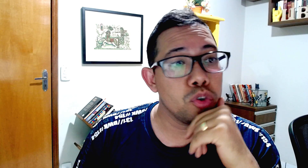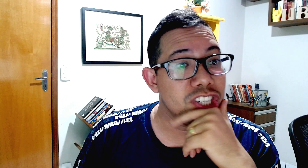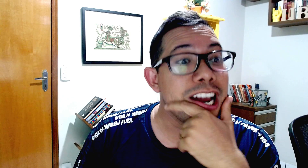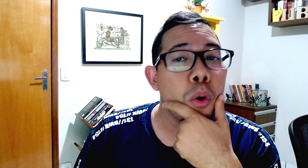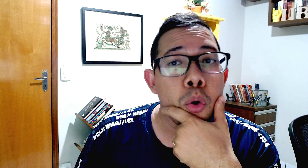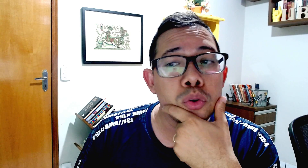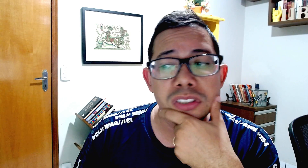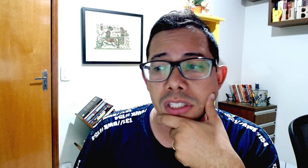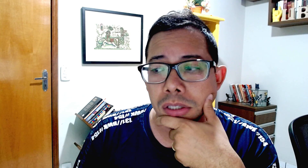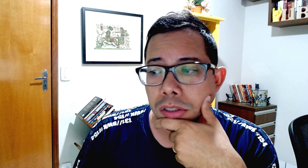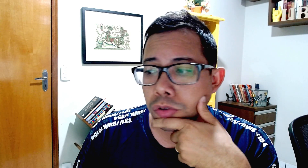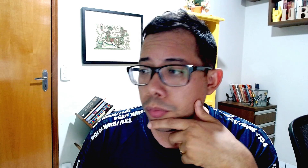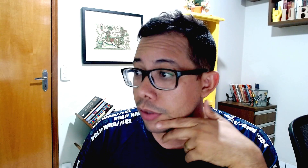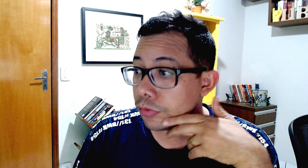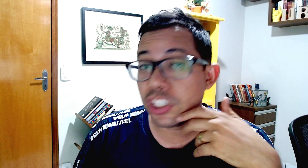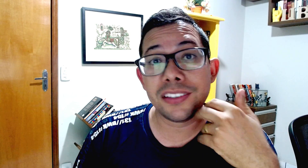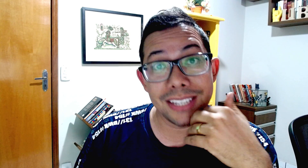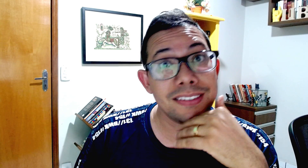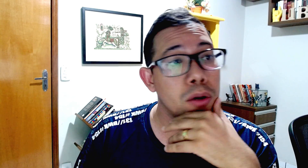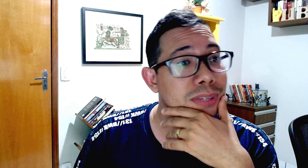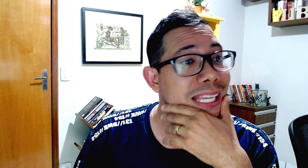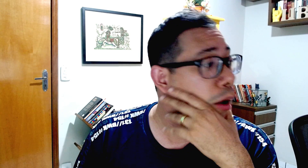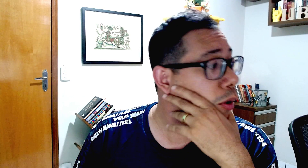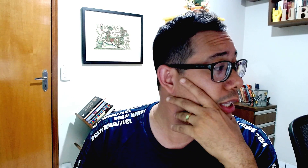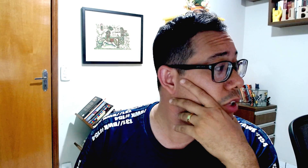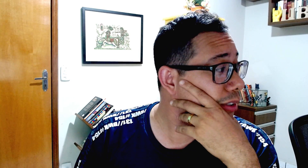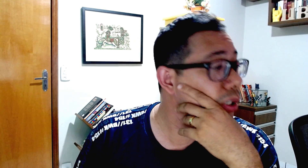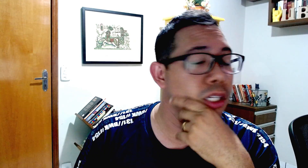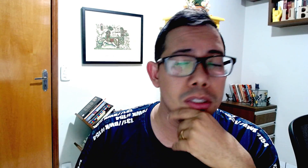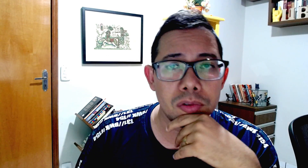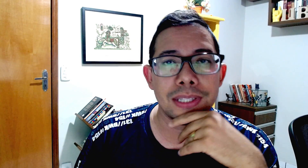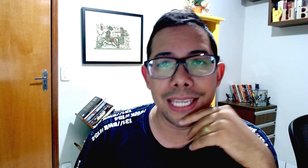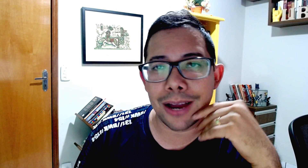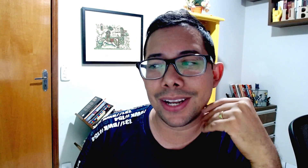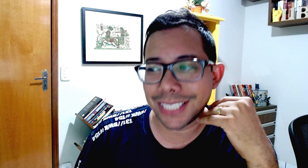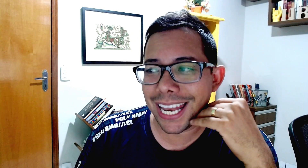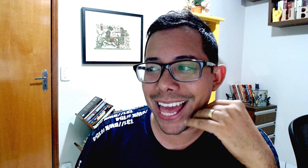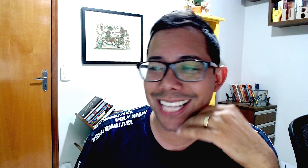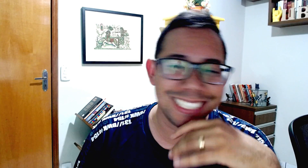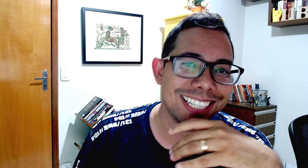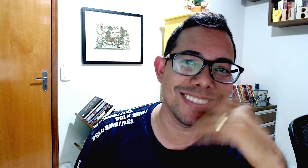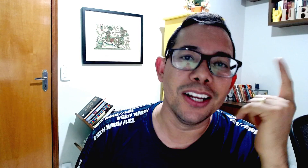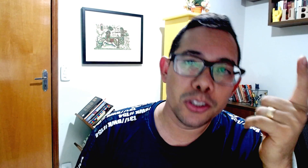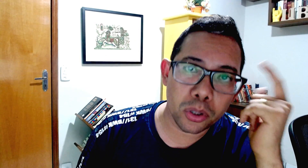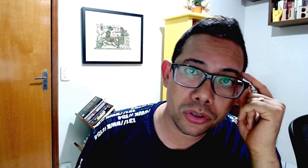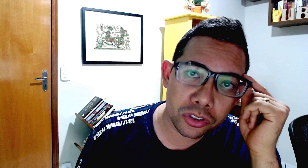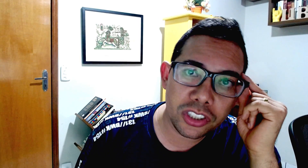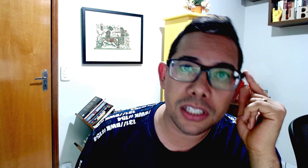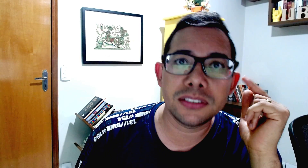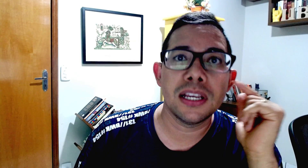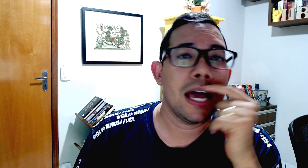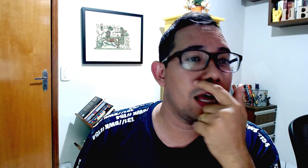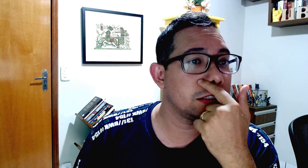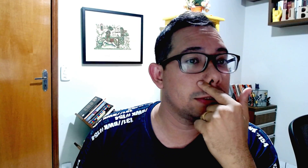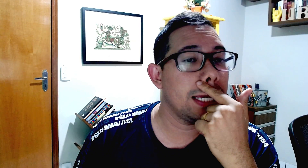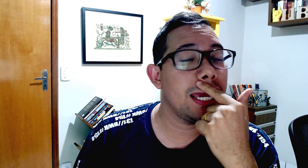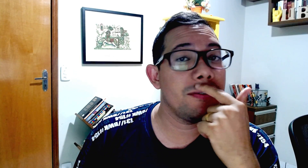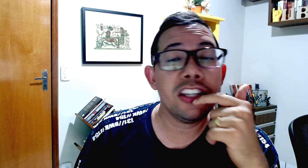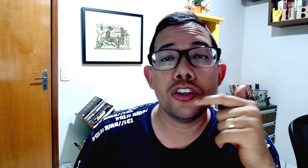dia 11. Isso mesmo, Gesiel tem aula até dia. E isso tem aula até lá, certo? Todos os dias, às 21